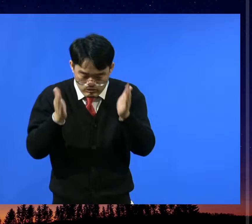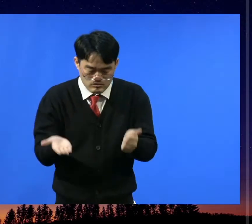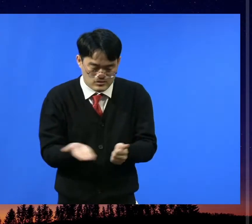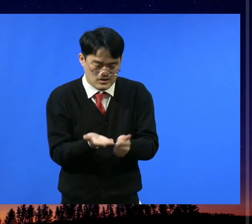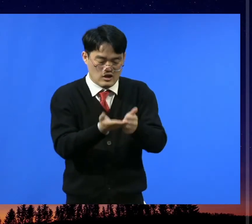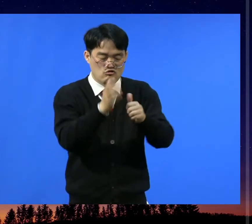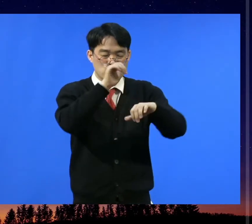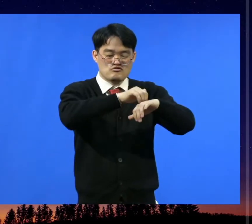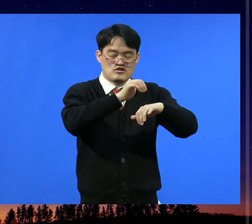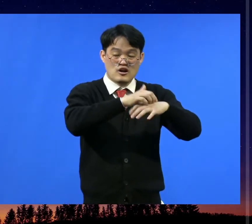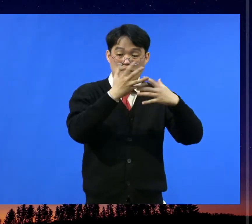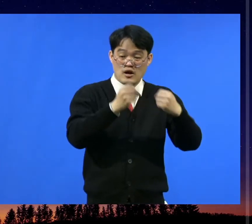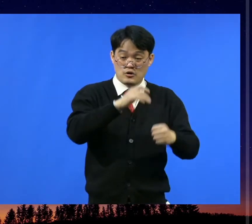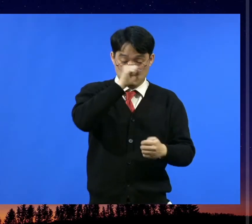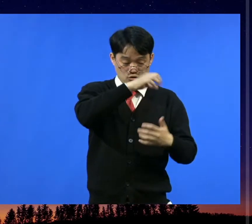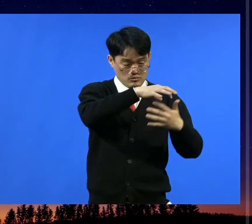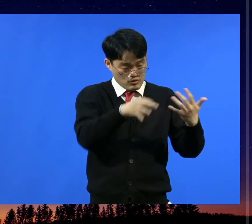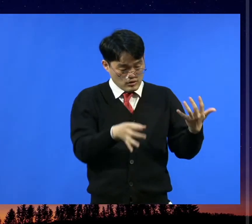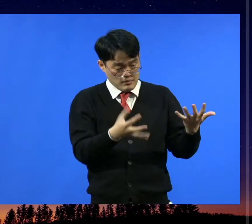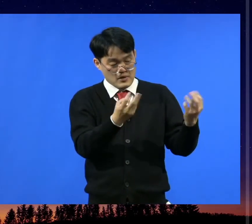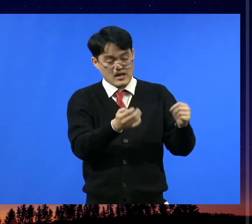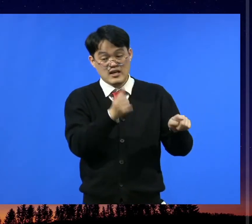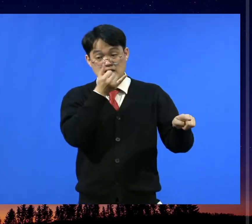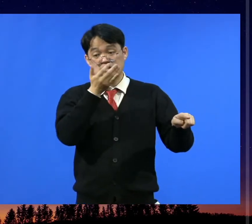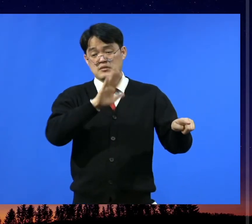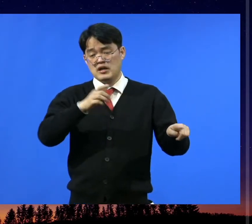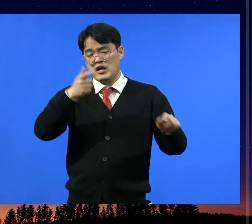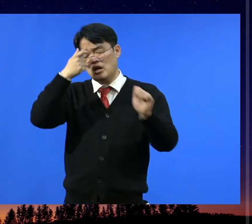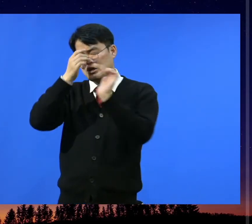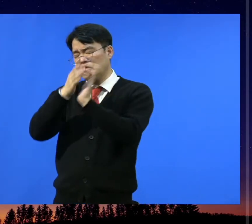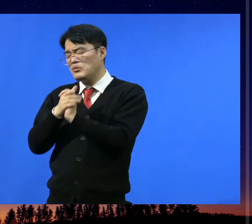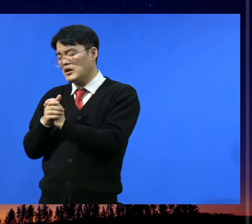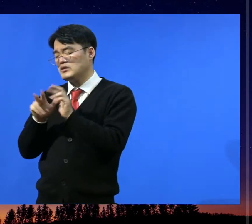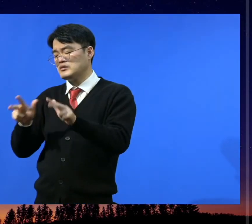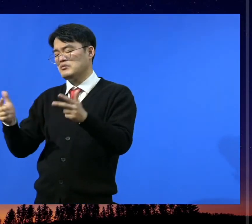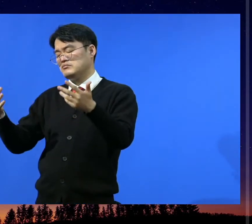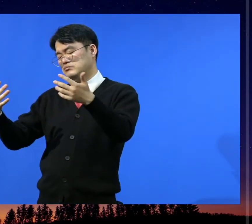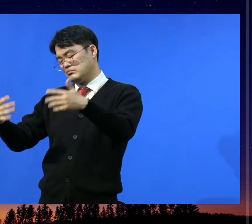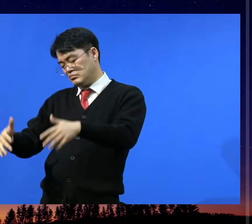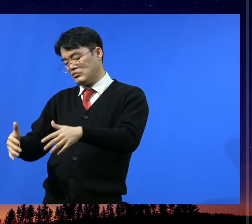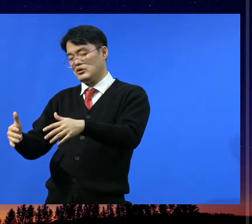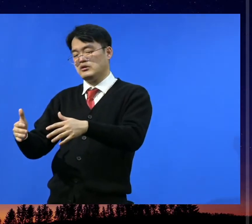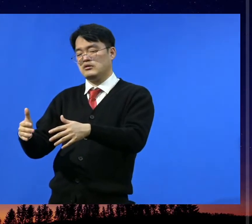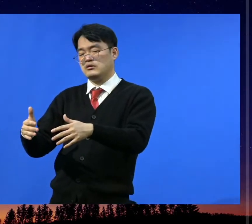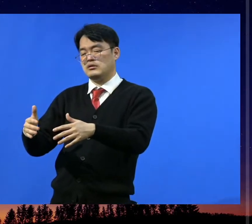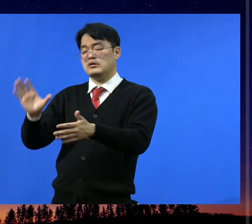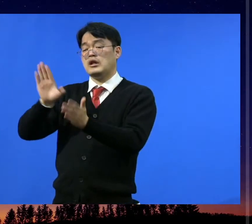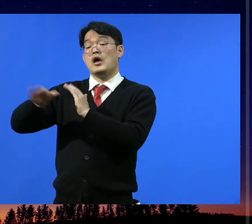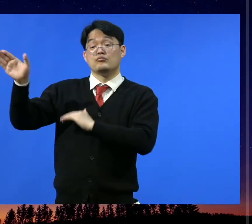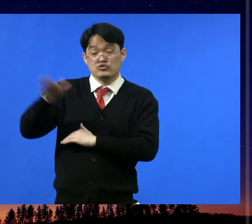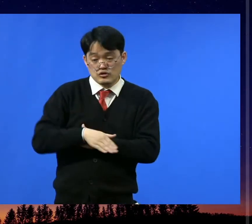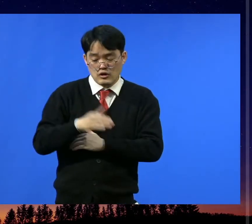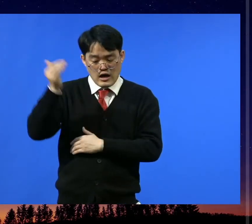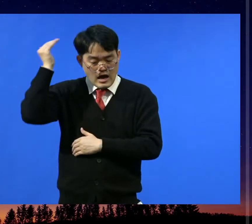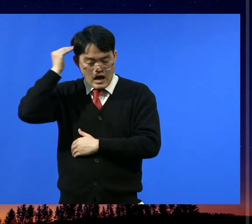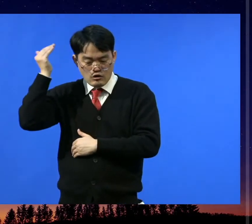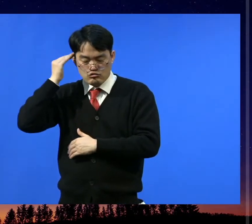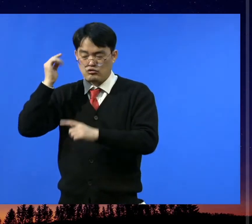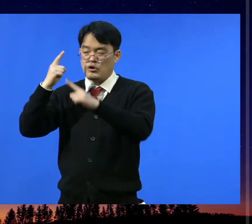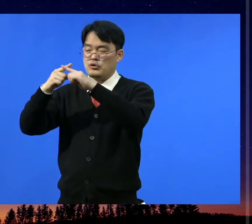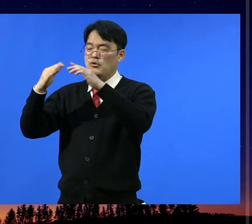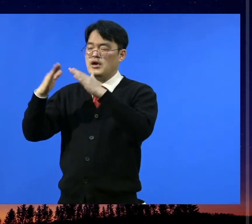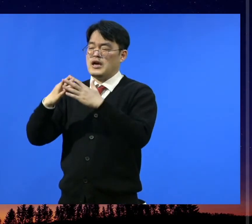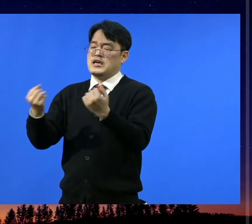많고 뭐 좋은 프로그램도 많은데 기도가 약해진 거예요. 그때부터 한국교회가 약해진 겁니다. 저는 그렇게 봐요.